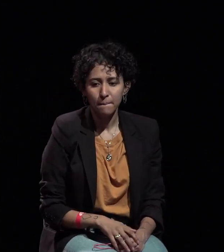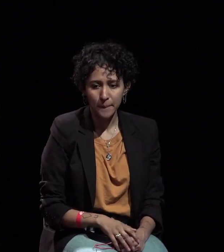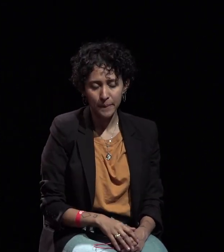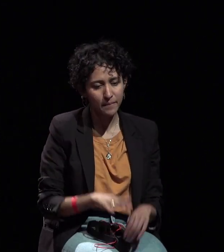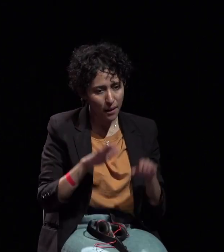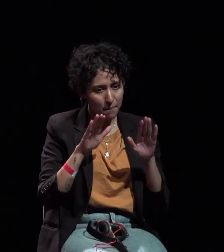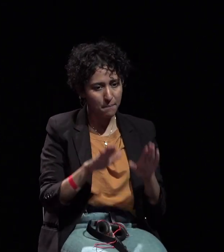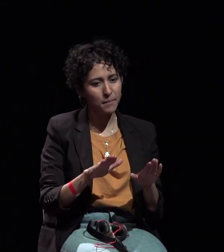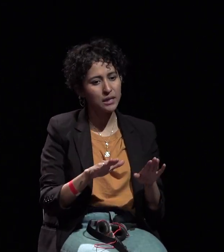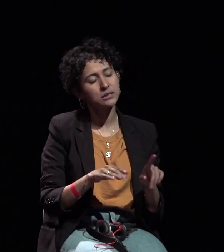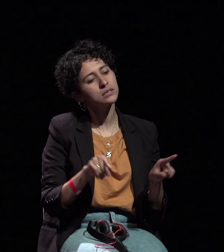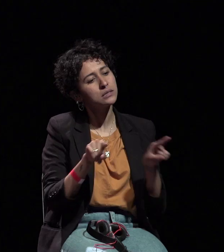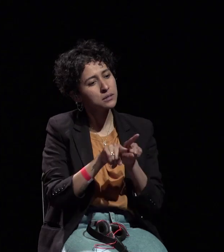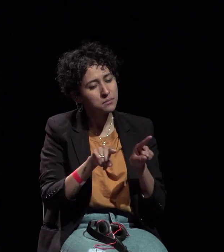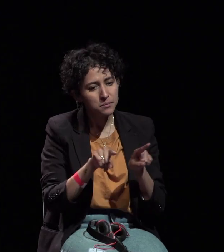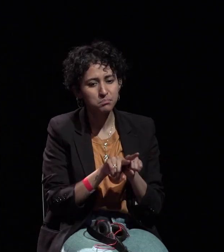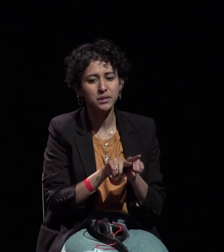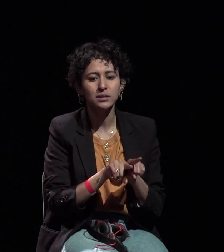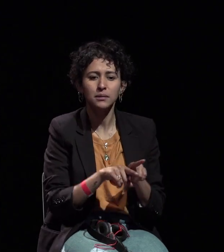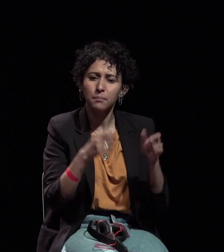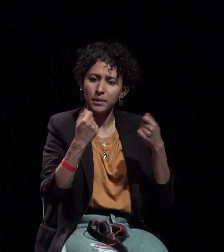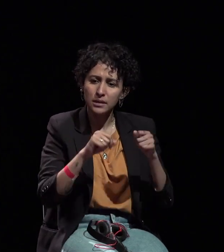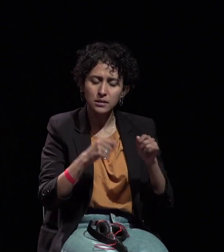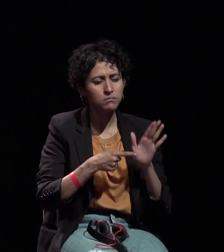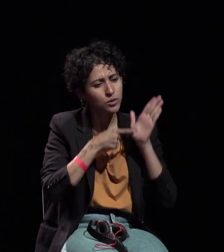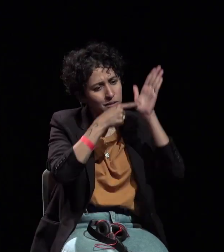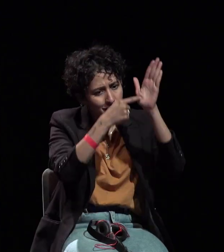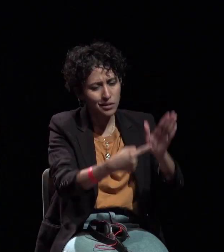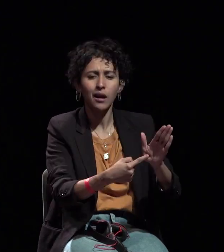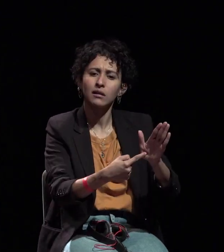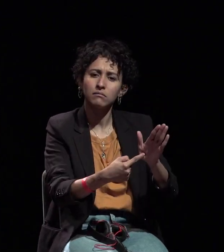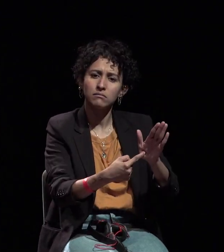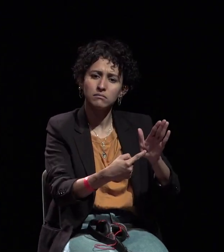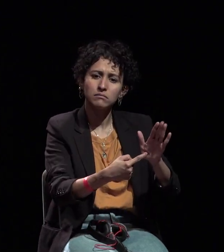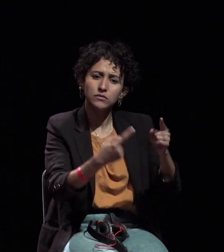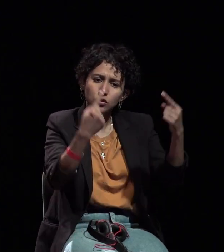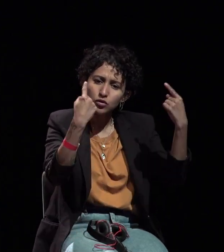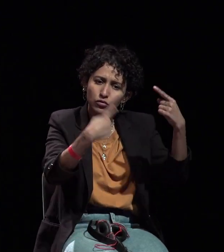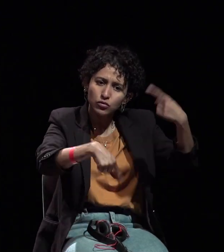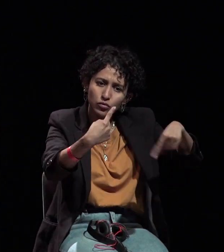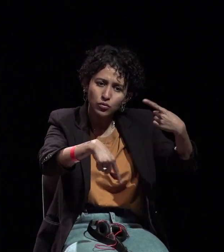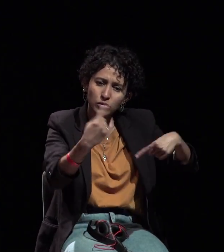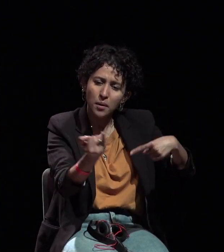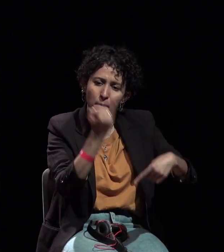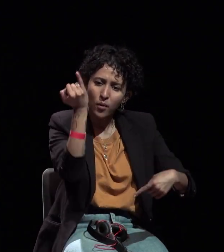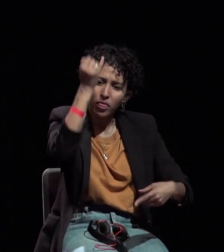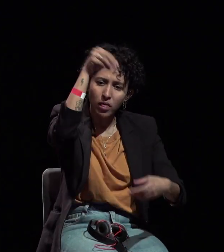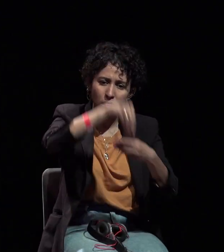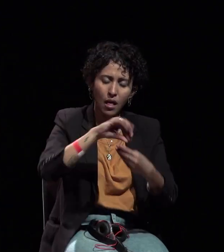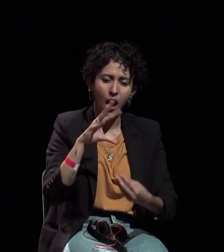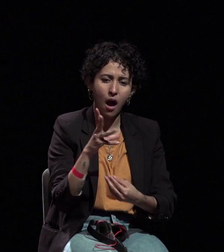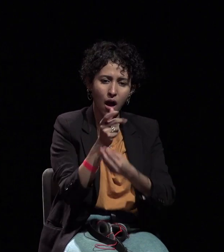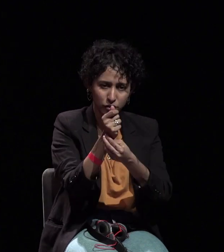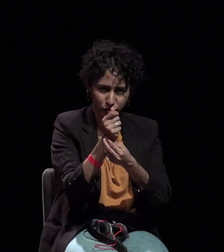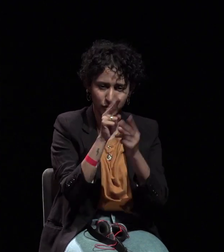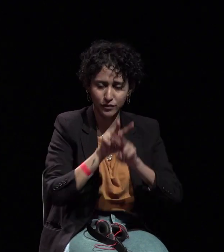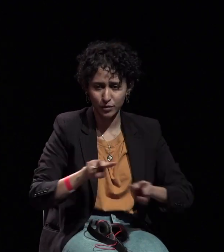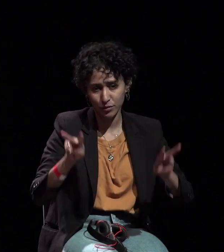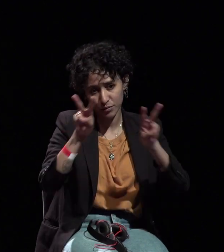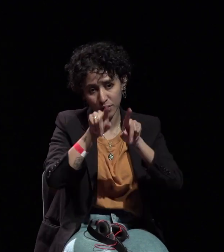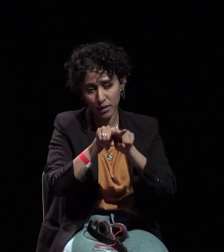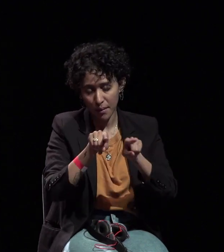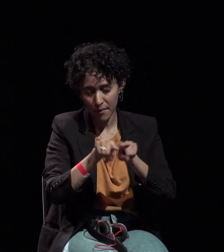algumas discussões muito atinentes às artes visuais, como questionei ainda há pouco